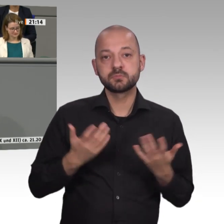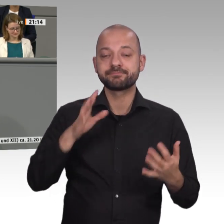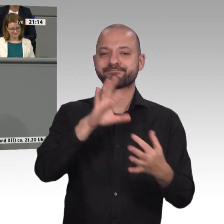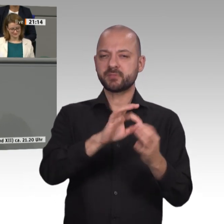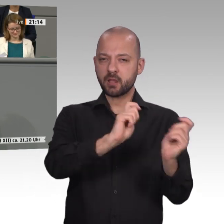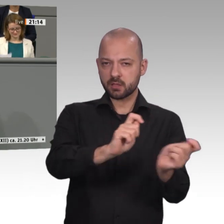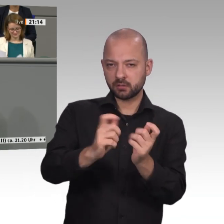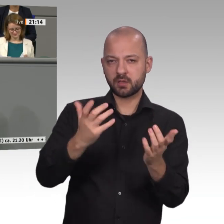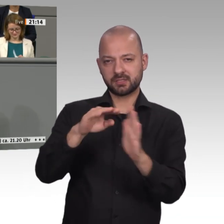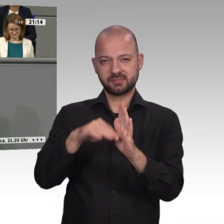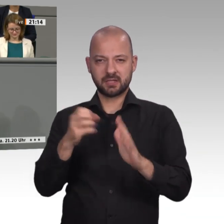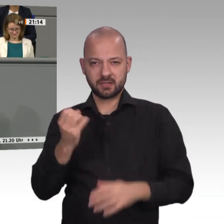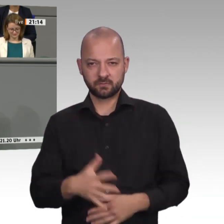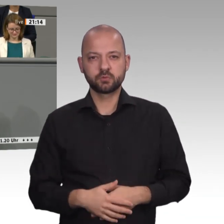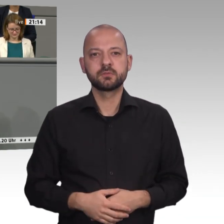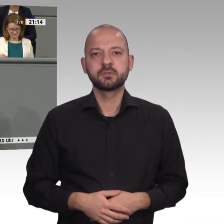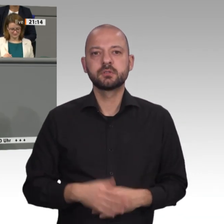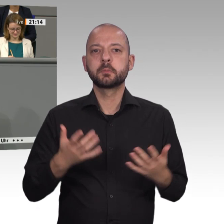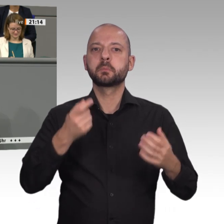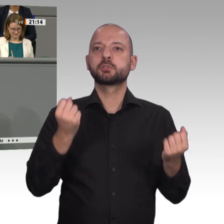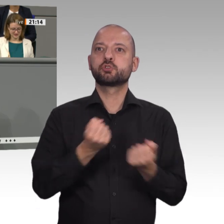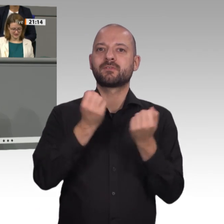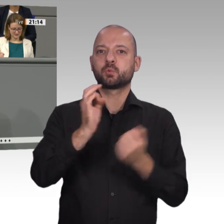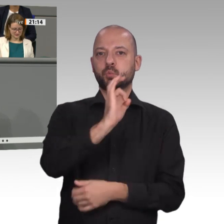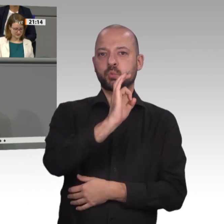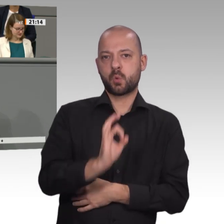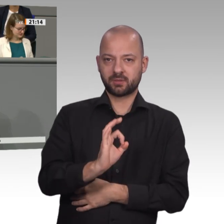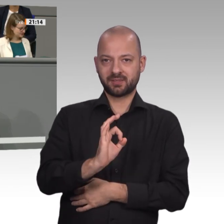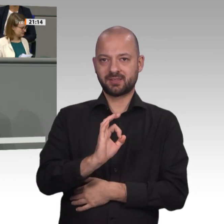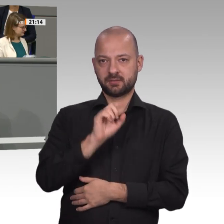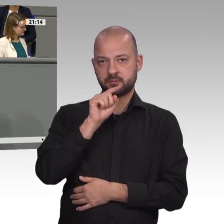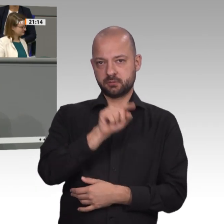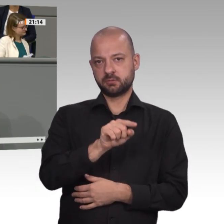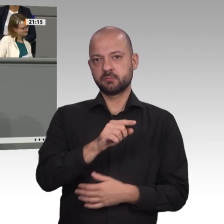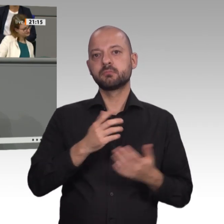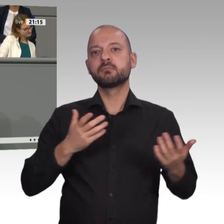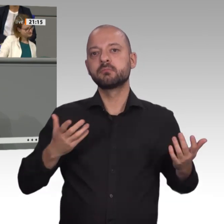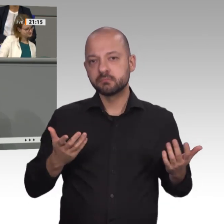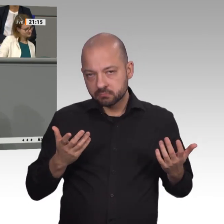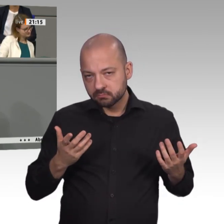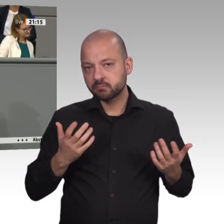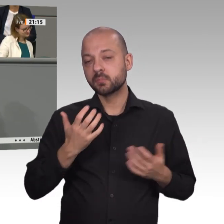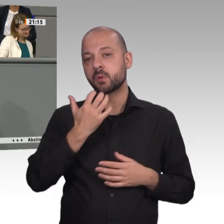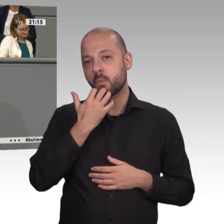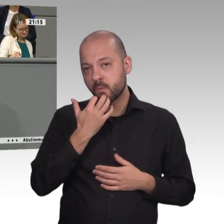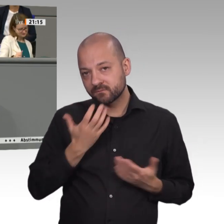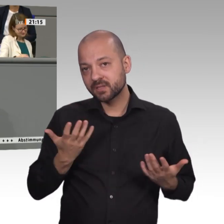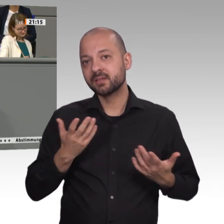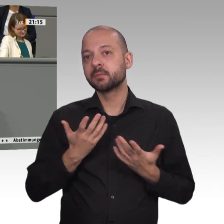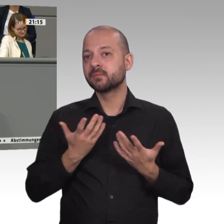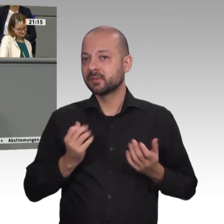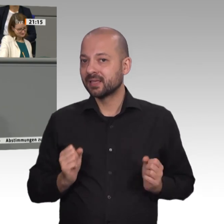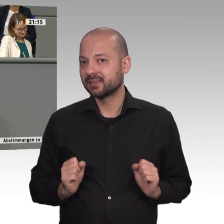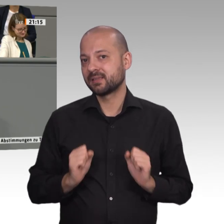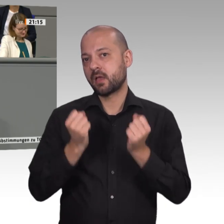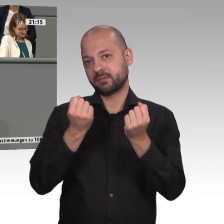Behinderungen beschäftigt. Dieser Beschluss im Übrigen, die Schwerbehindertenausgleichsabgabe abzusenken, feierte vor wenigen Tagen